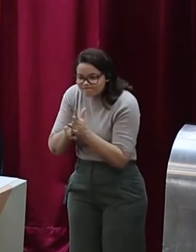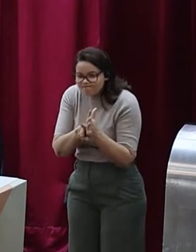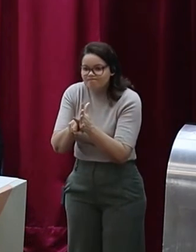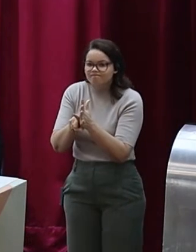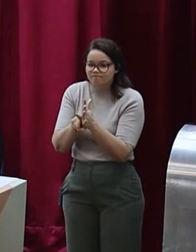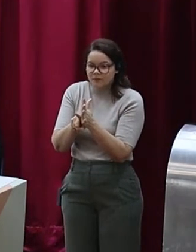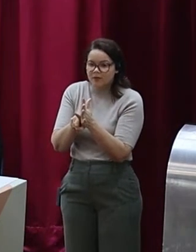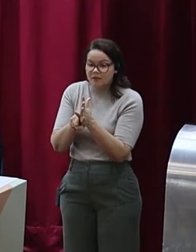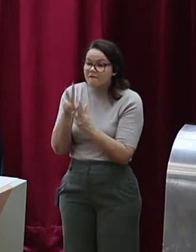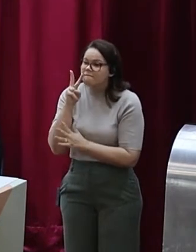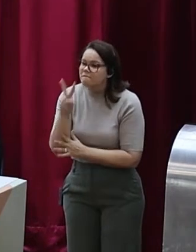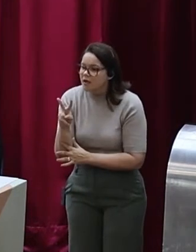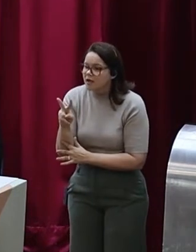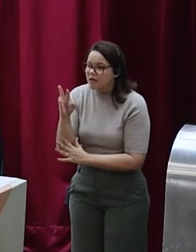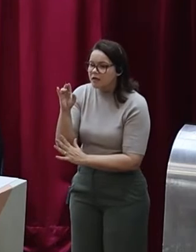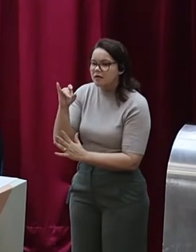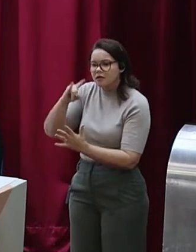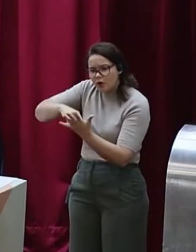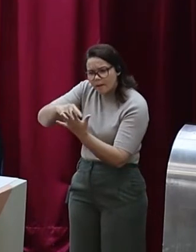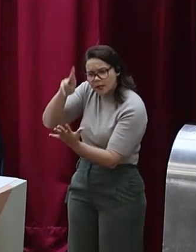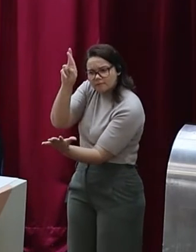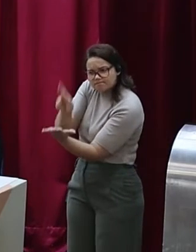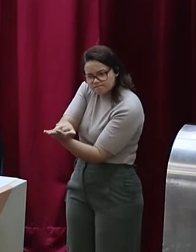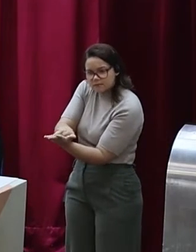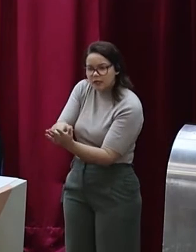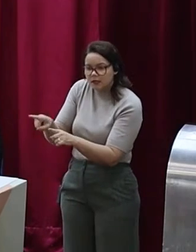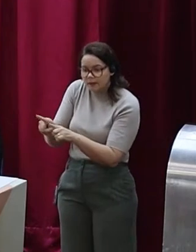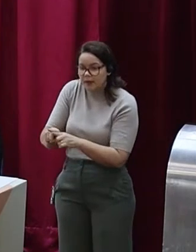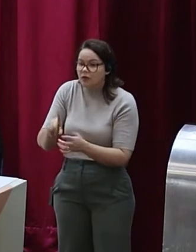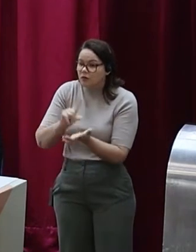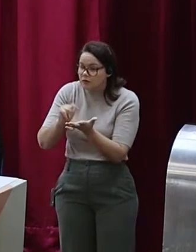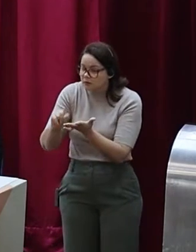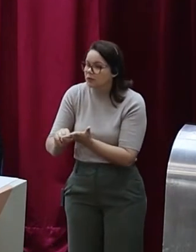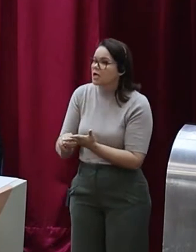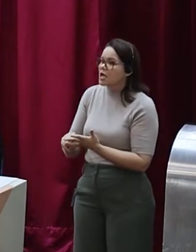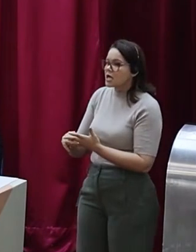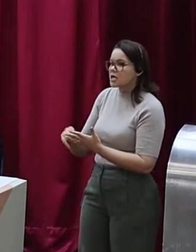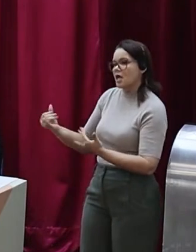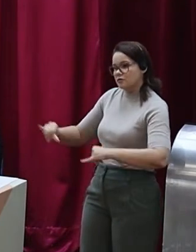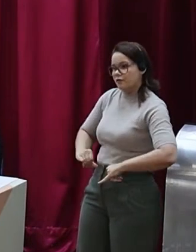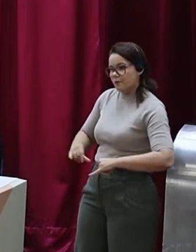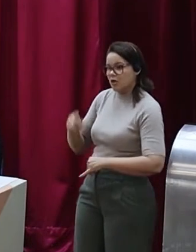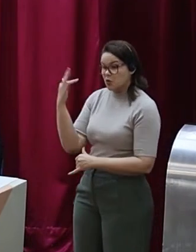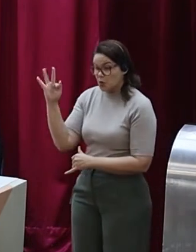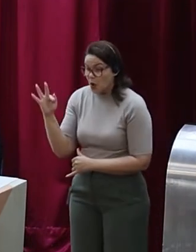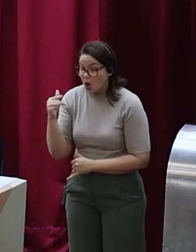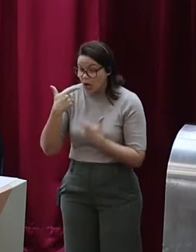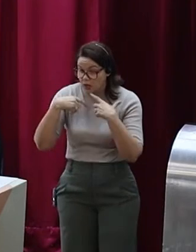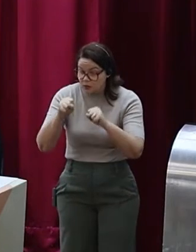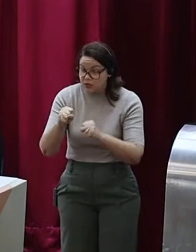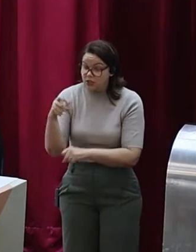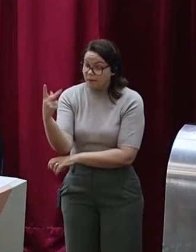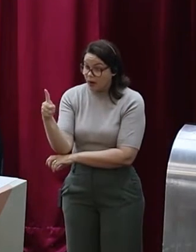un artículo que se llama Dolor lingüístico paraguayo, mas no es propiamente, está en internet, mas